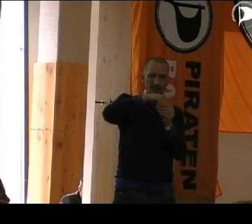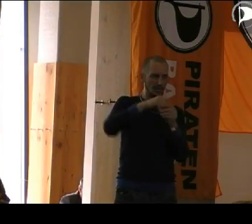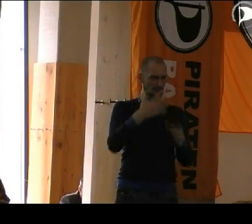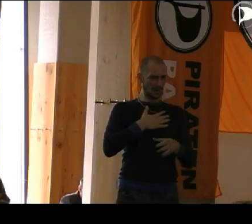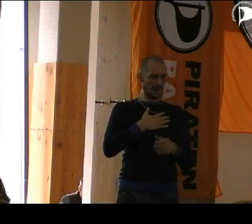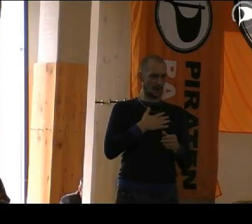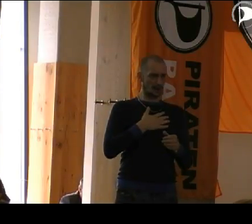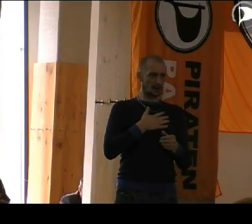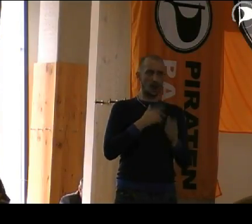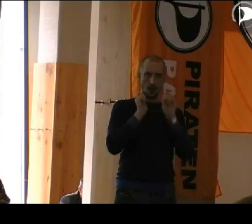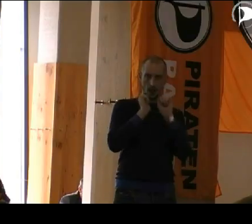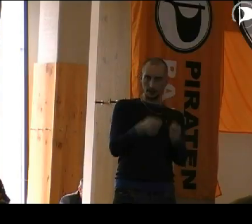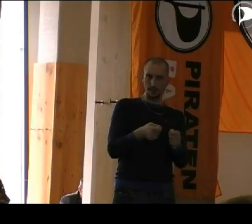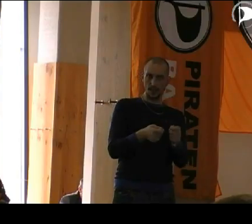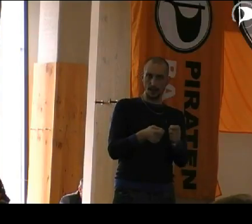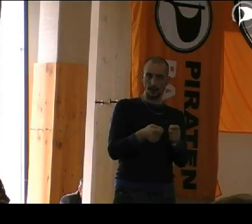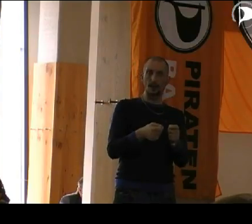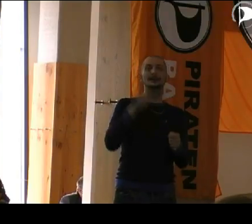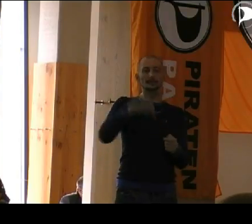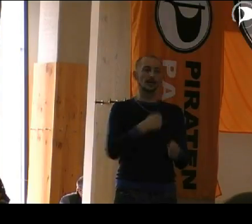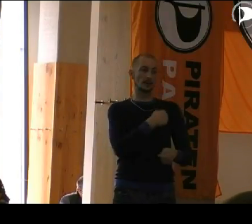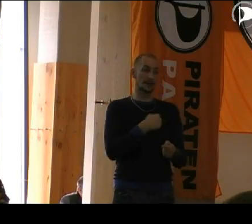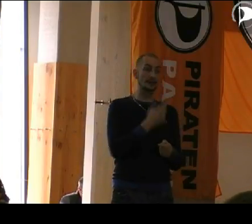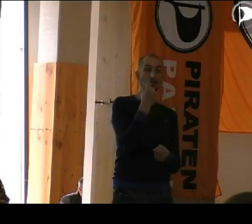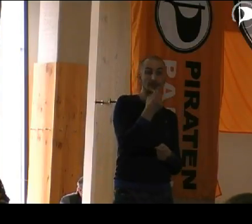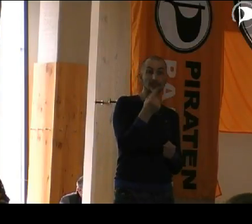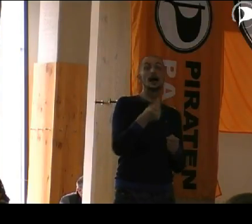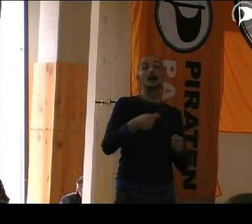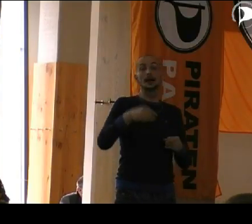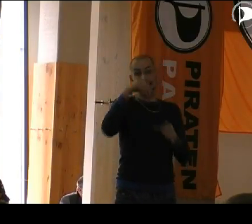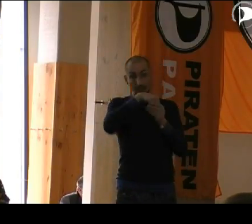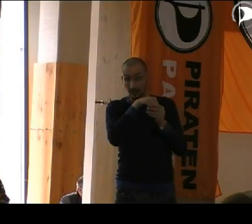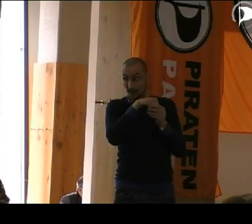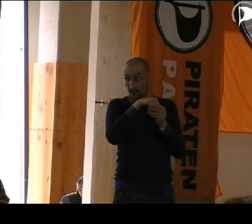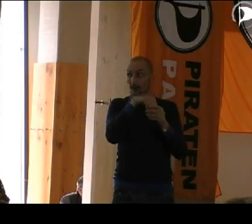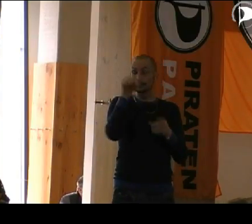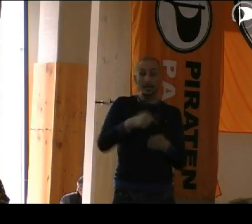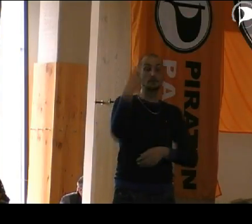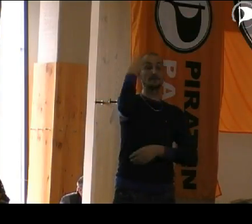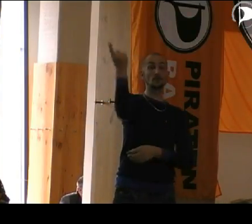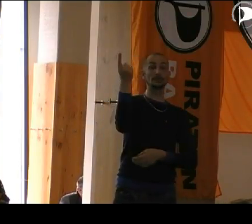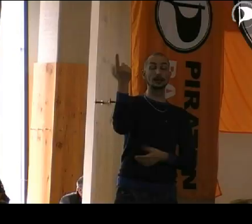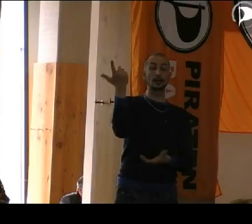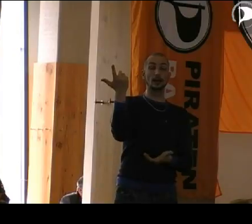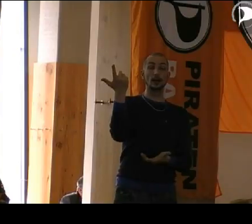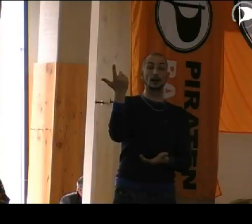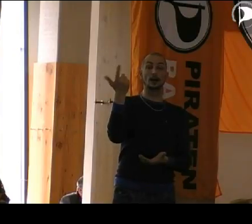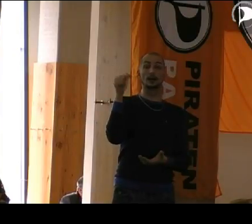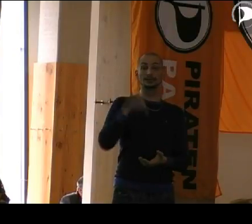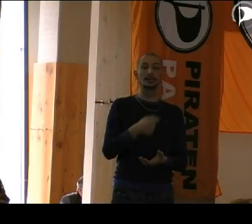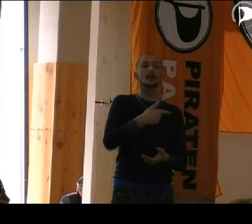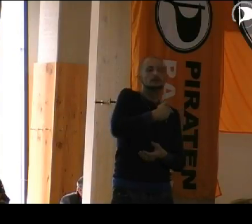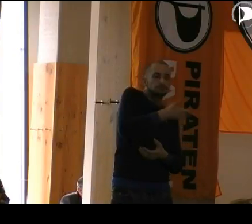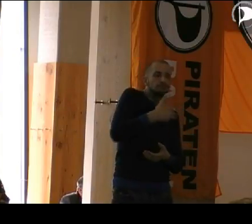antrag ohne die verteilung der freien finanzierungsmittel land lässt bewusst die sachen mit der verteidigung der